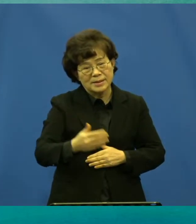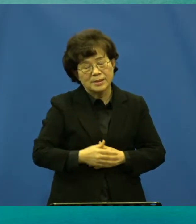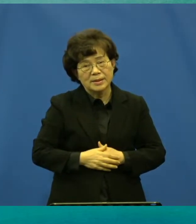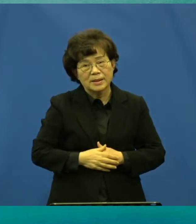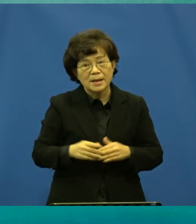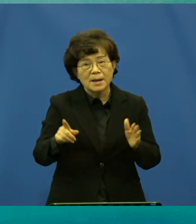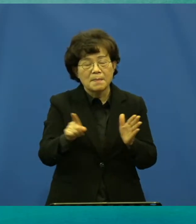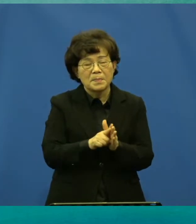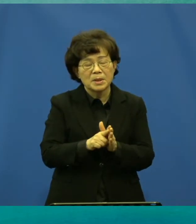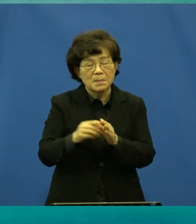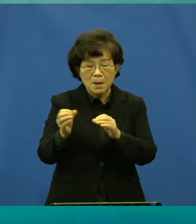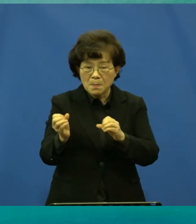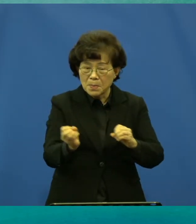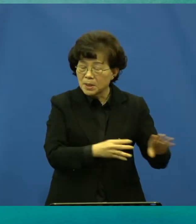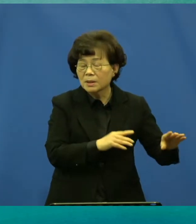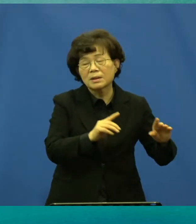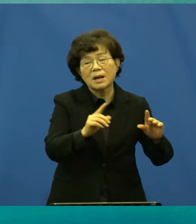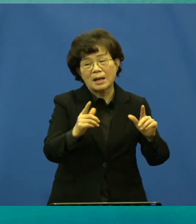믿음을 저버린 것은 아닙니다.